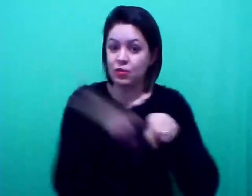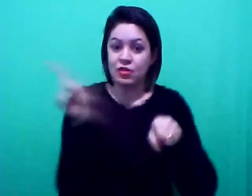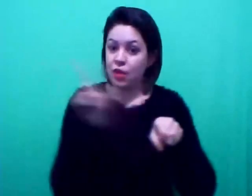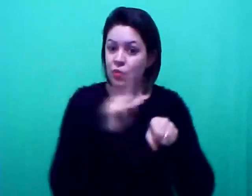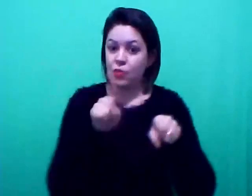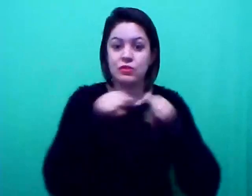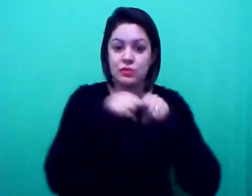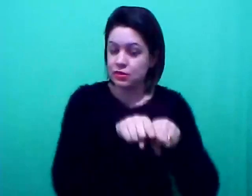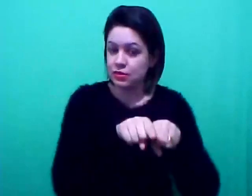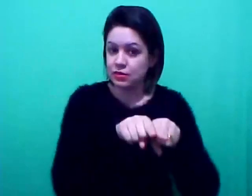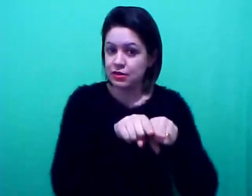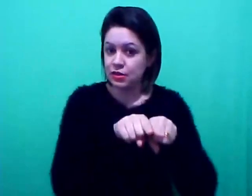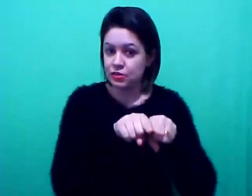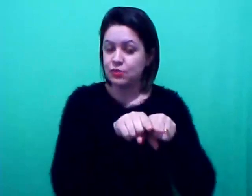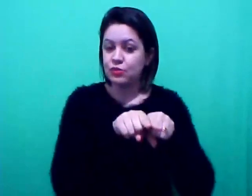Que não é simultâneo.